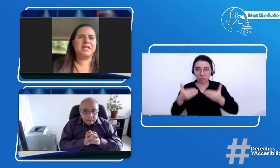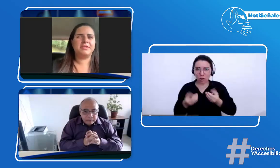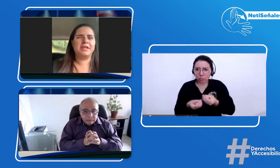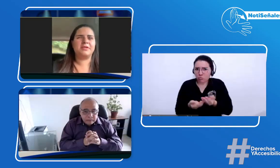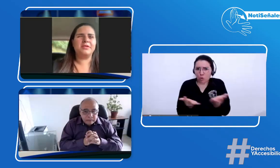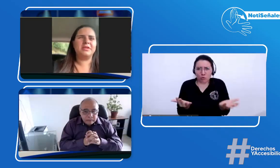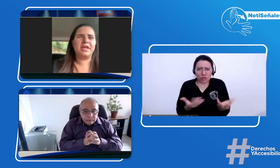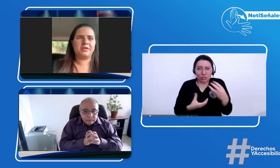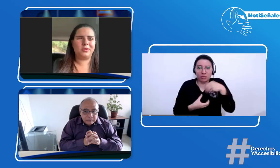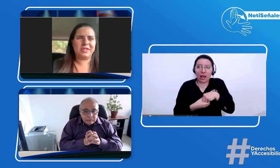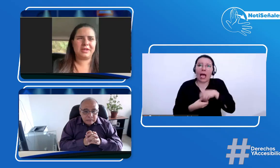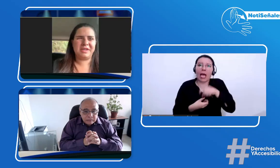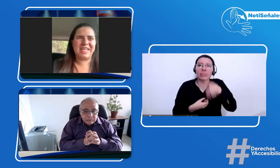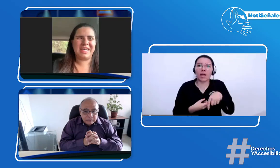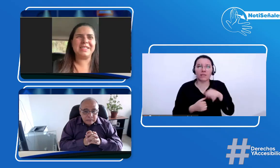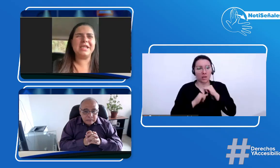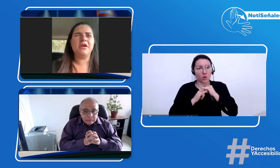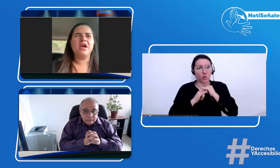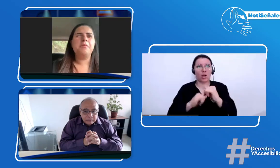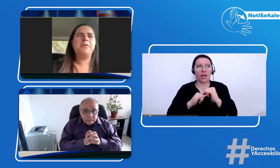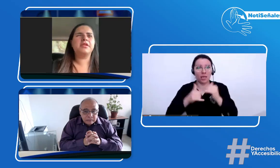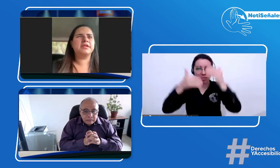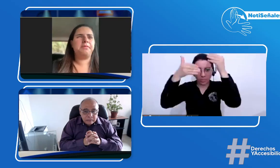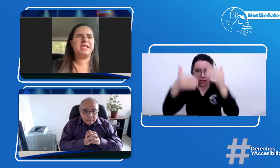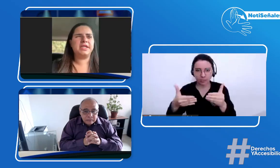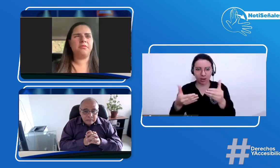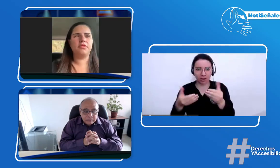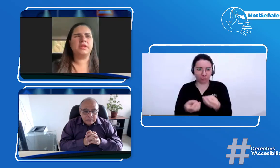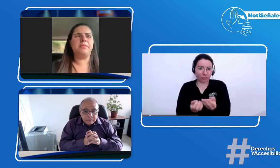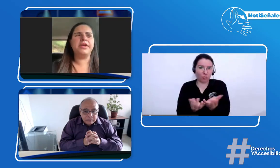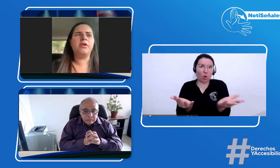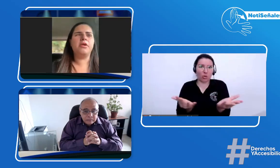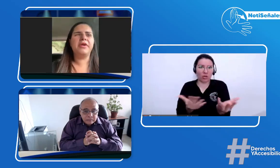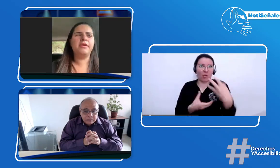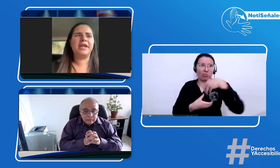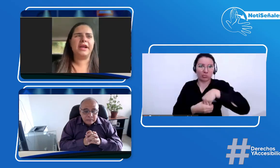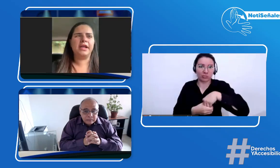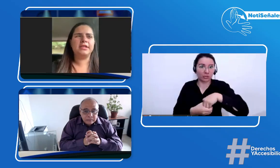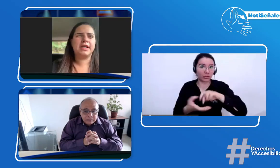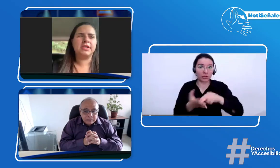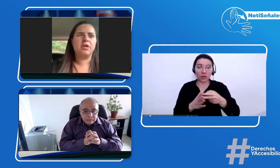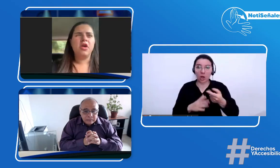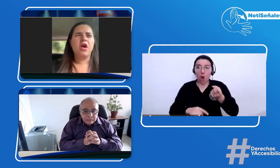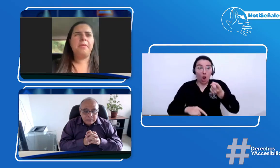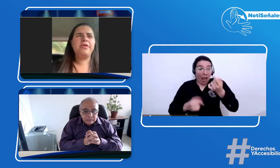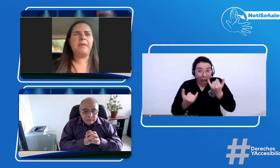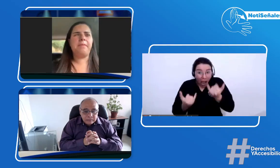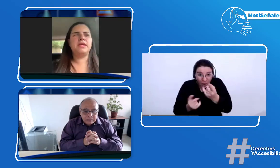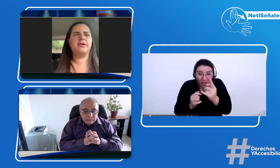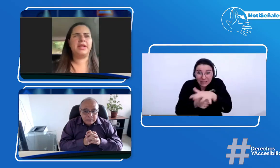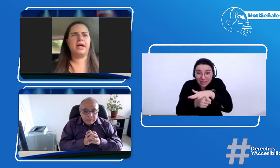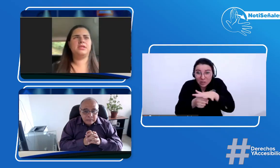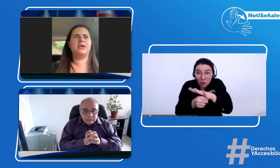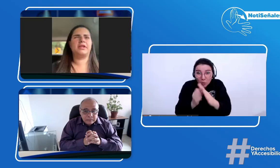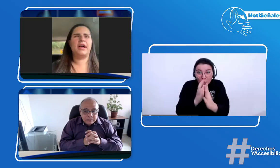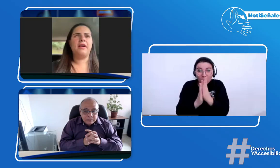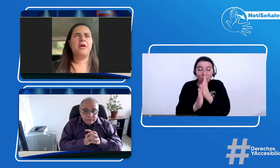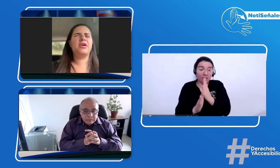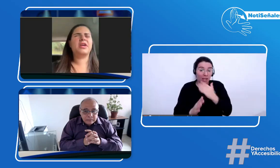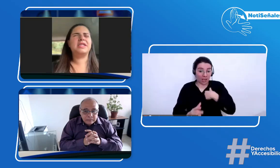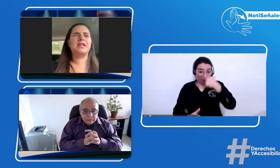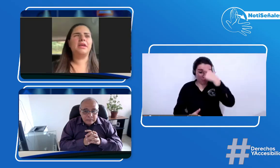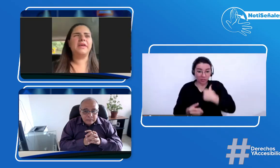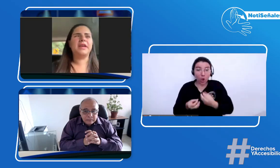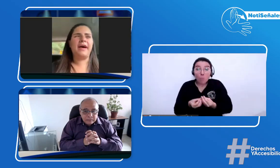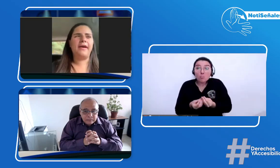mismas personas con su discapacidad, es decir, por discapacidad múltiple, no puede votar en este caso por una persona sorda